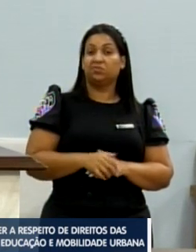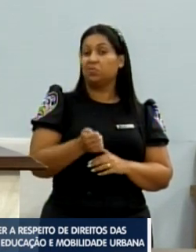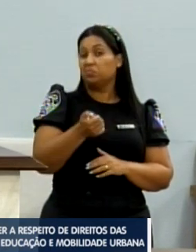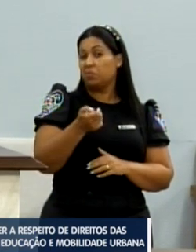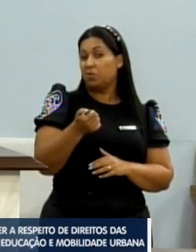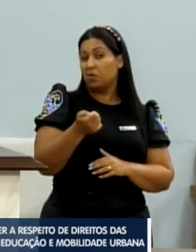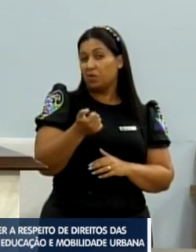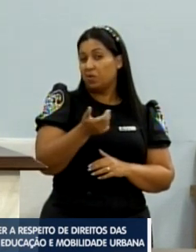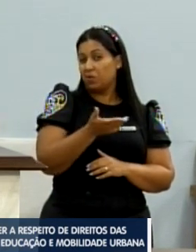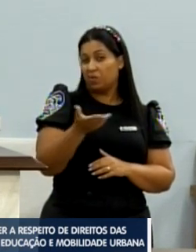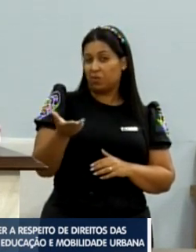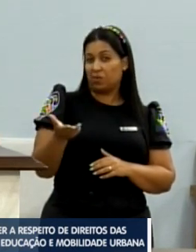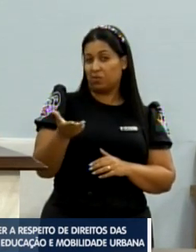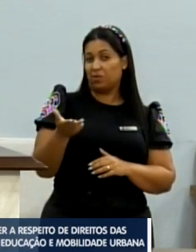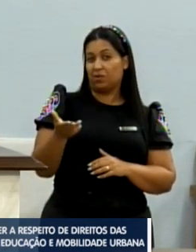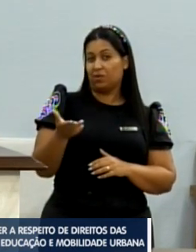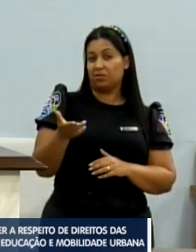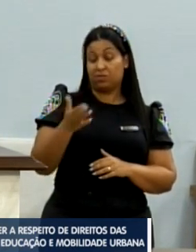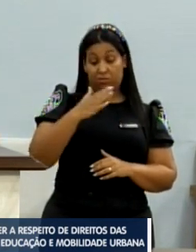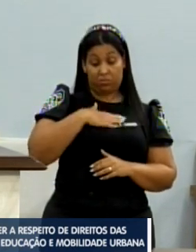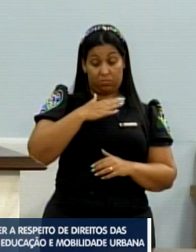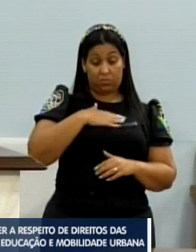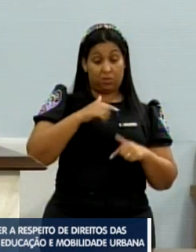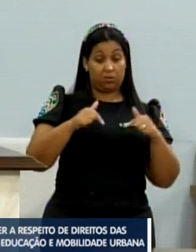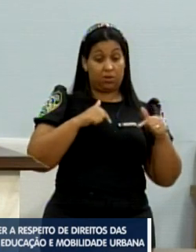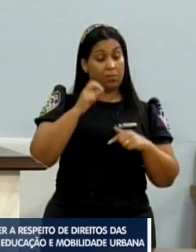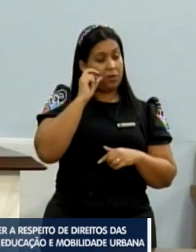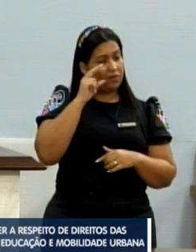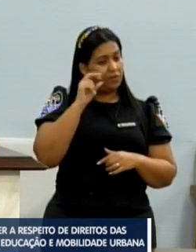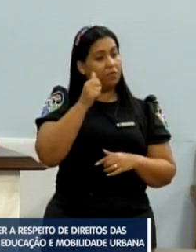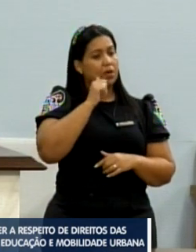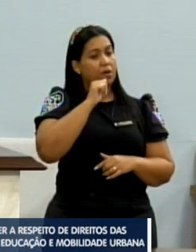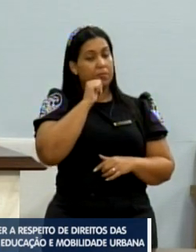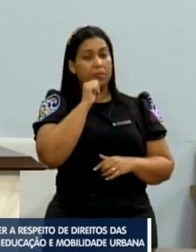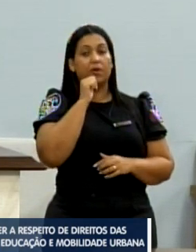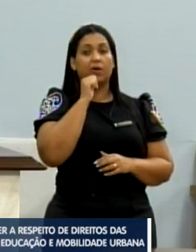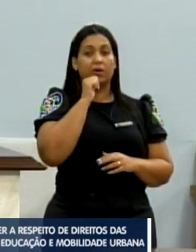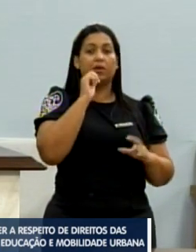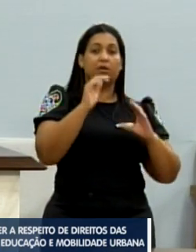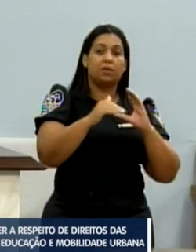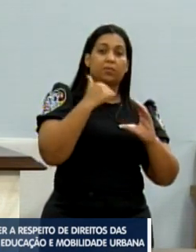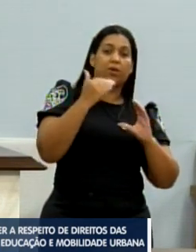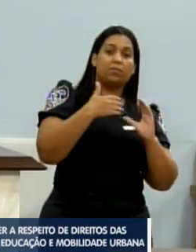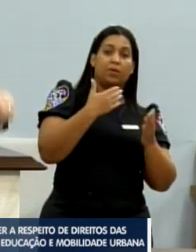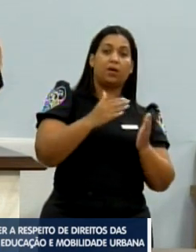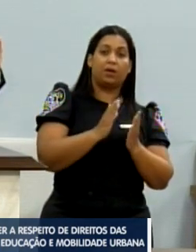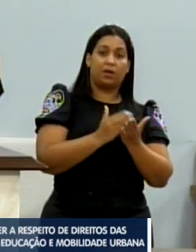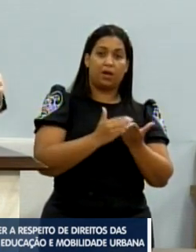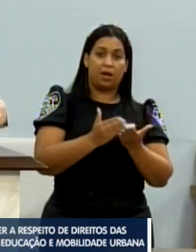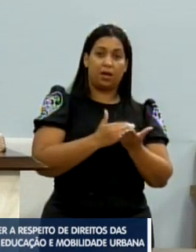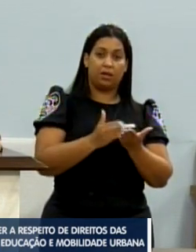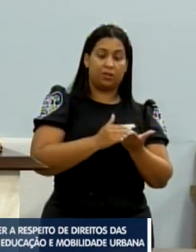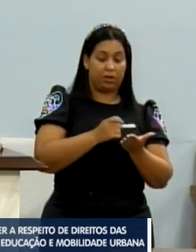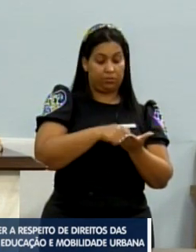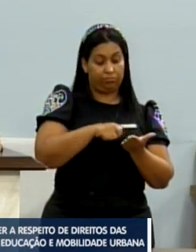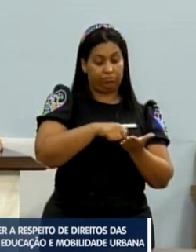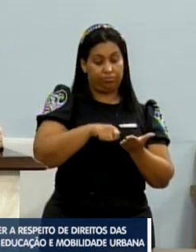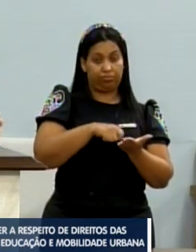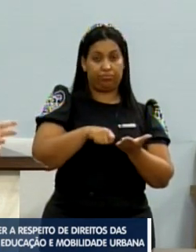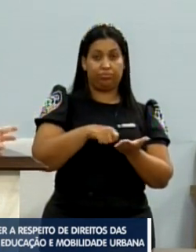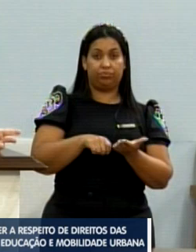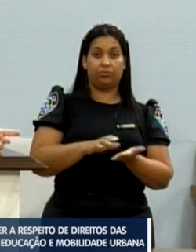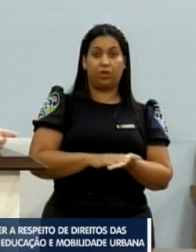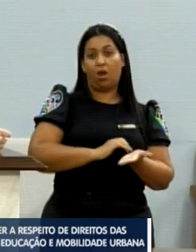as vezes, doutor Renato, que no meu trabalho vi mães me mandando o caderno do ano letivo da criança